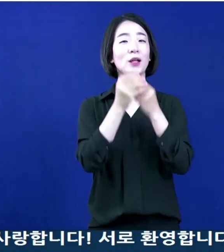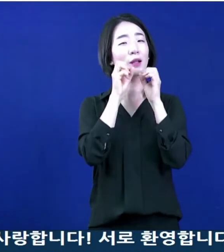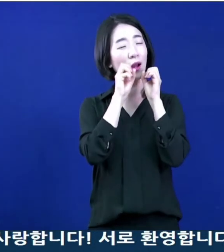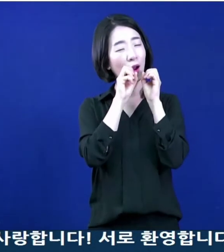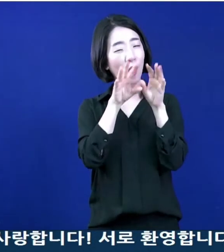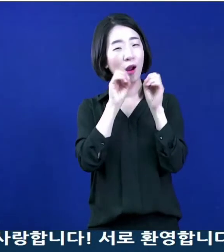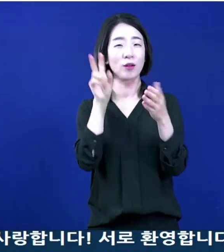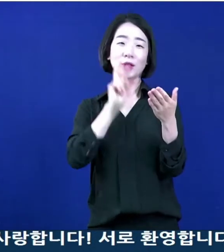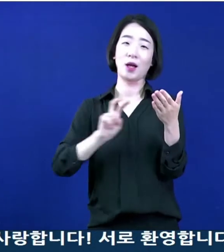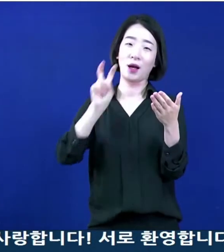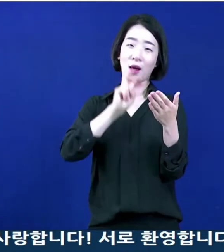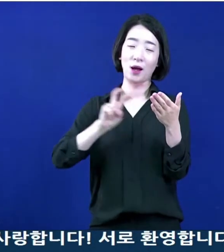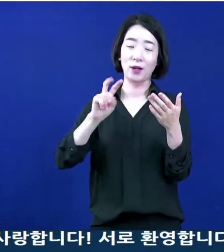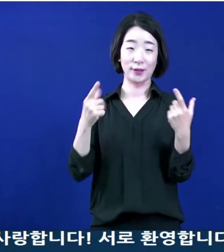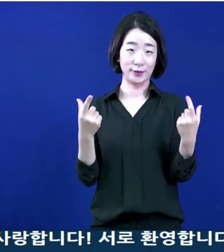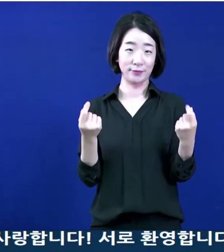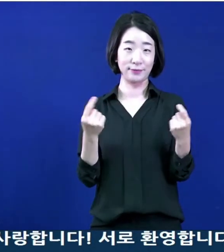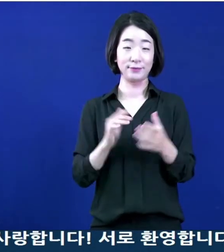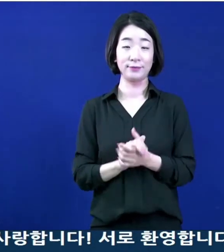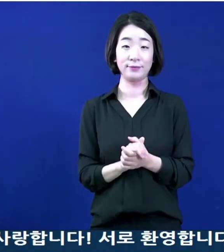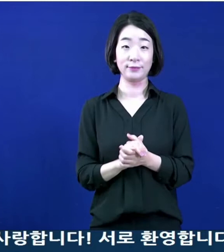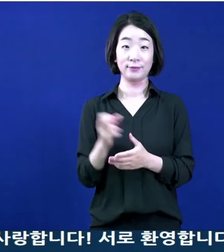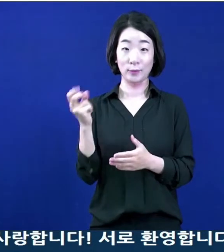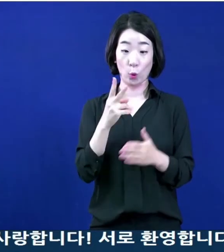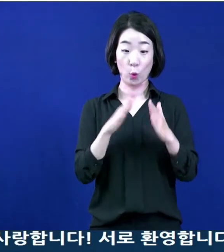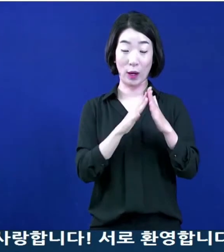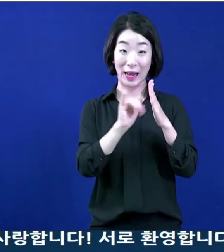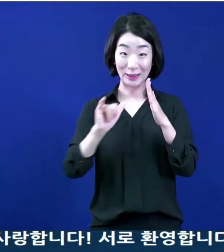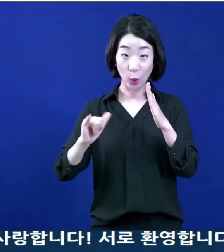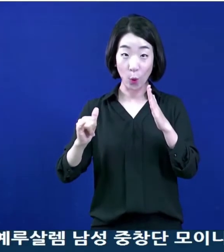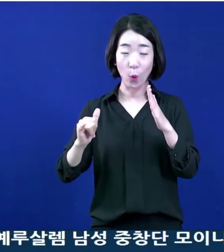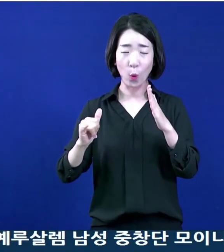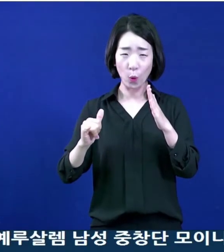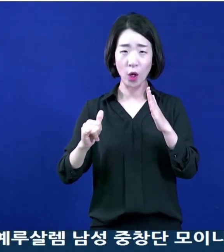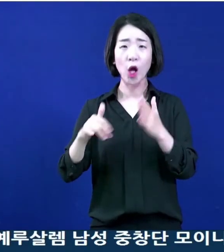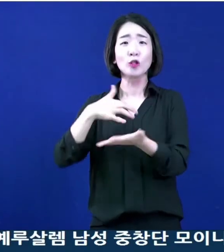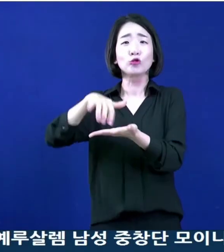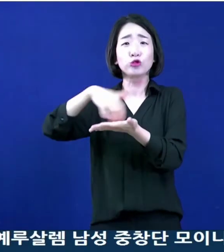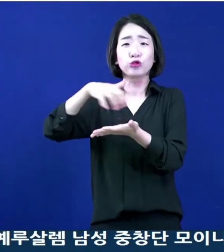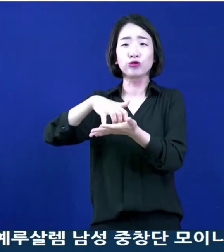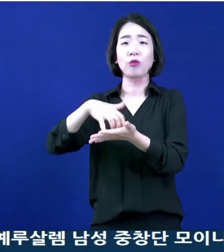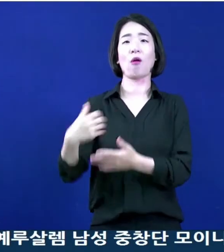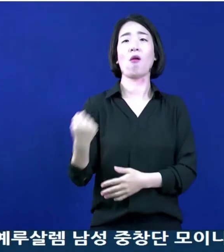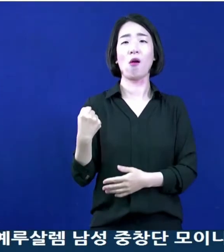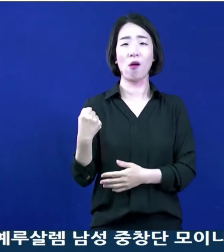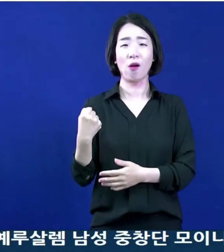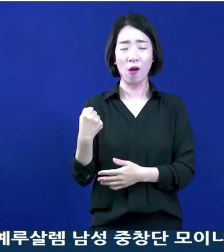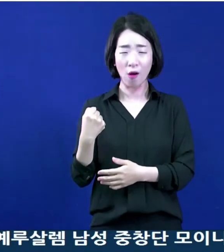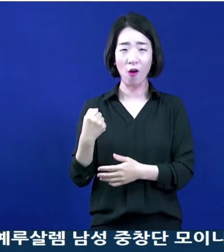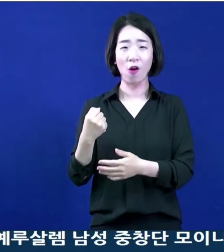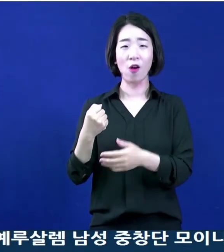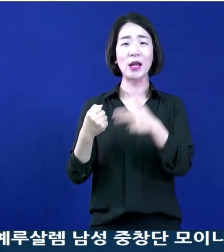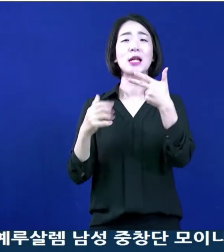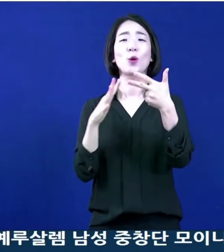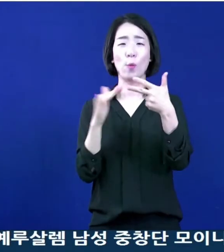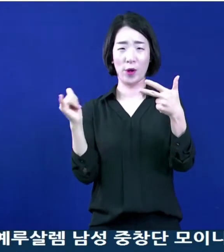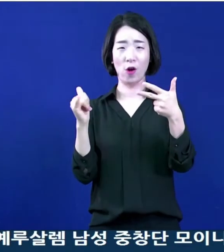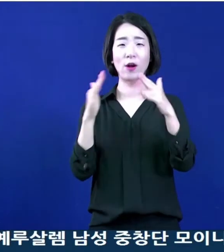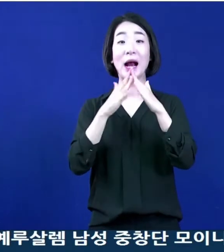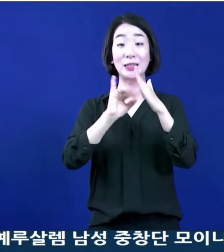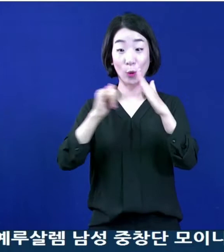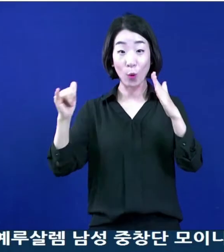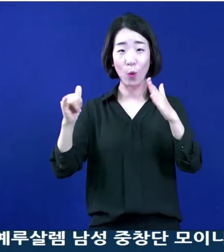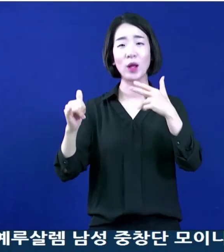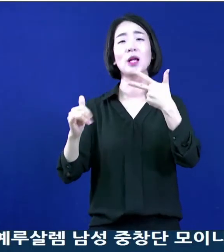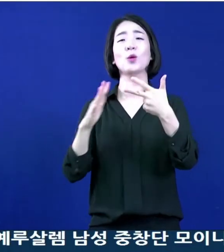전달되었습니다. 오늘 가족창은 우선 수적으로 압권입니다. 한 가족 7명이 찬양을